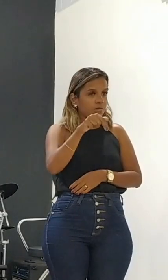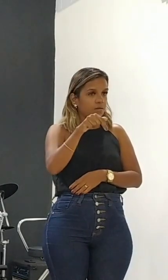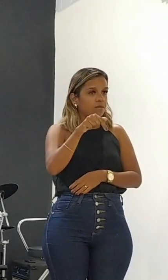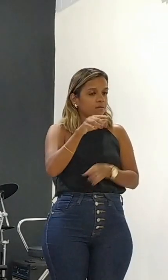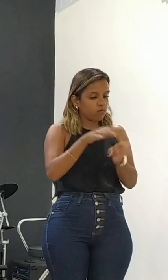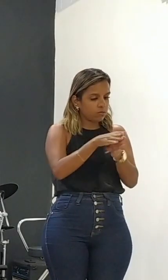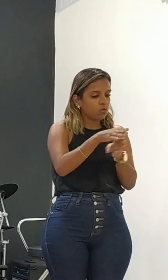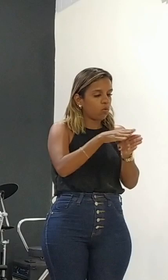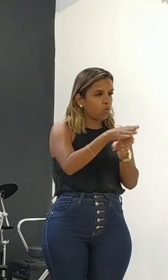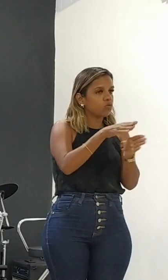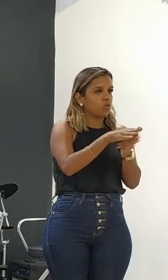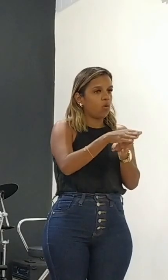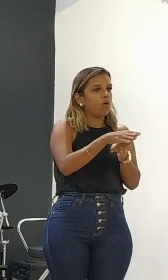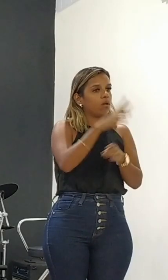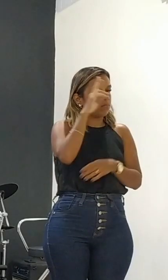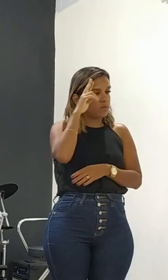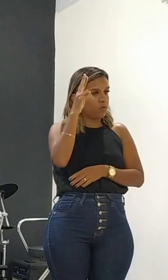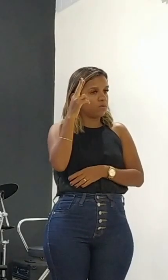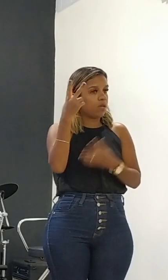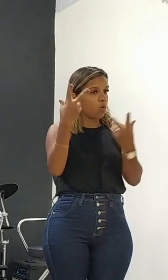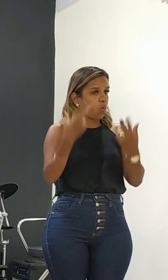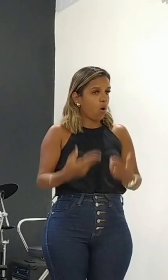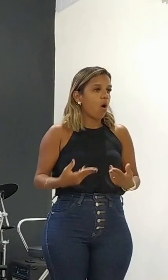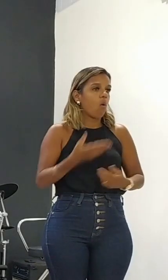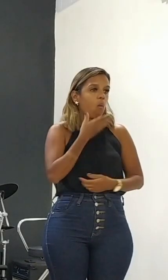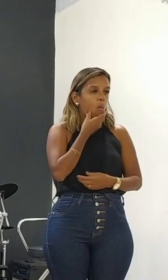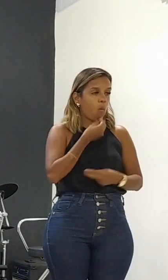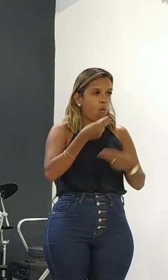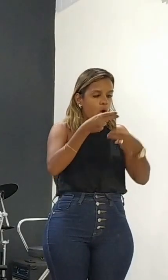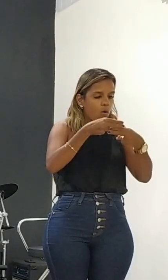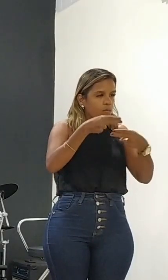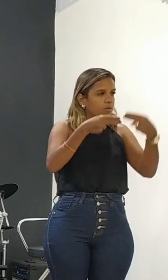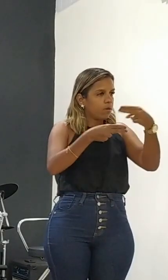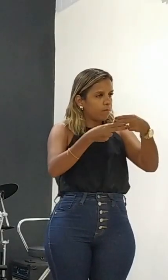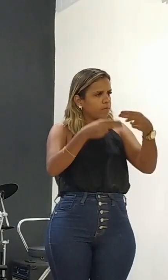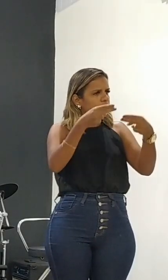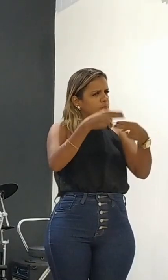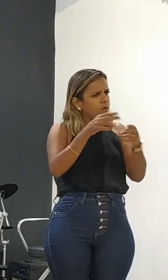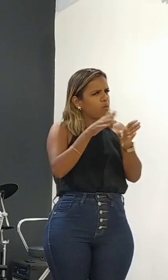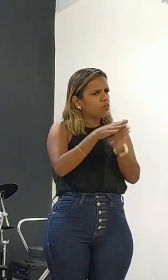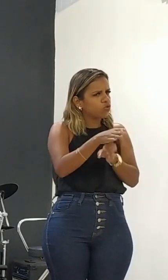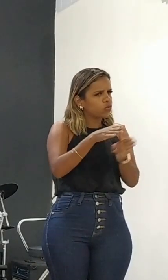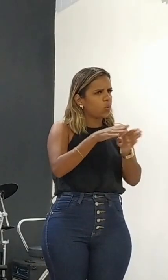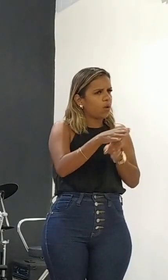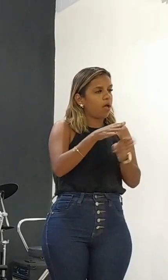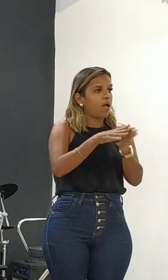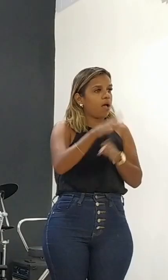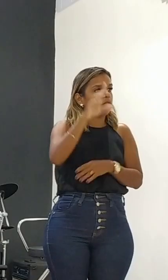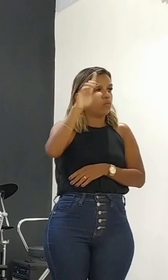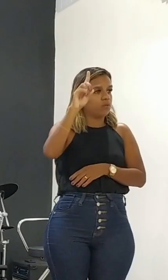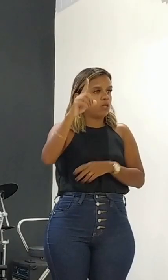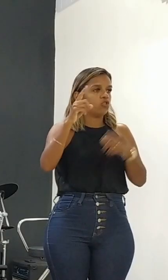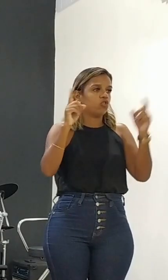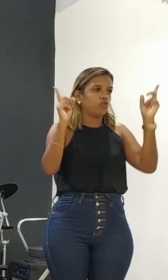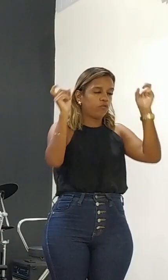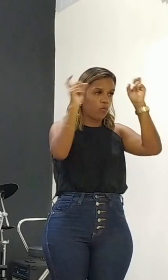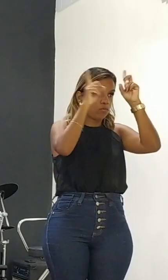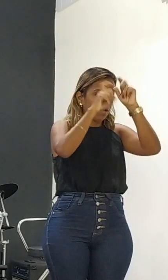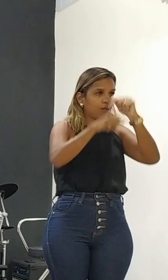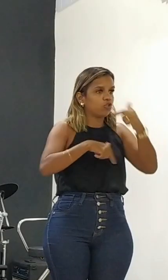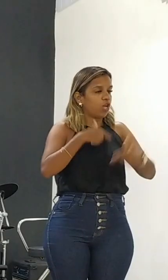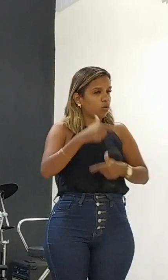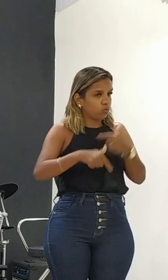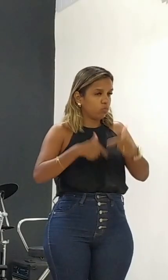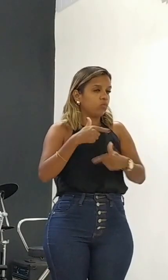pelo Senhor, né? Assim como Neemias, né, era consolado por Deus ali na sua luta, na sua dificuldade, nós